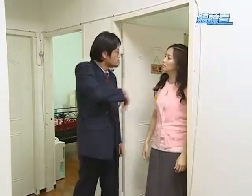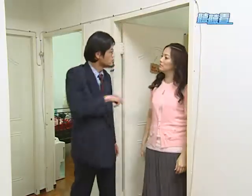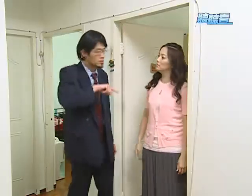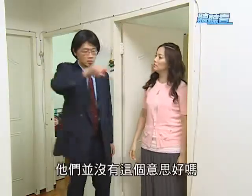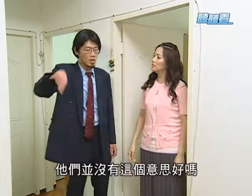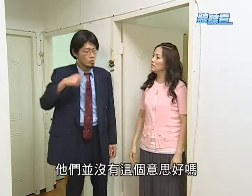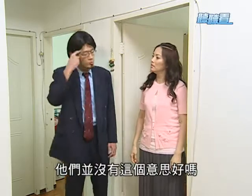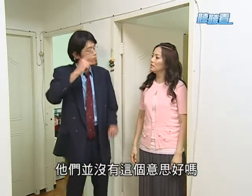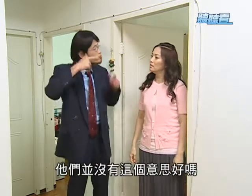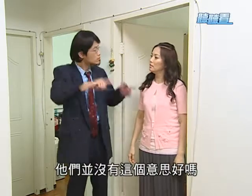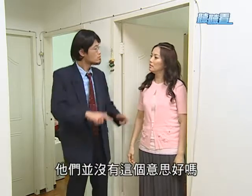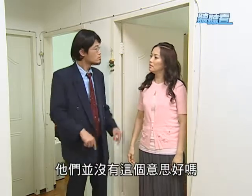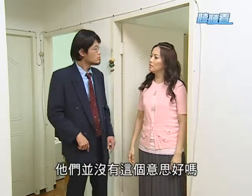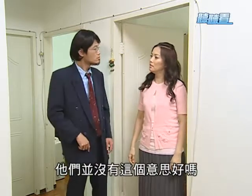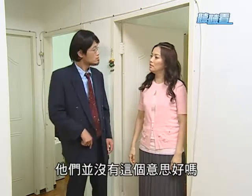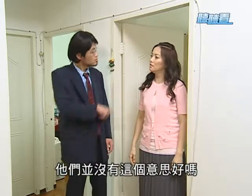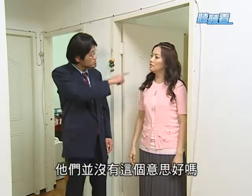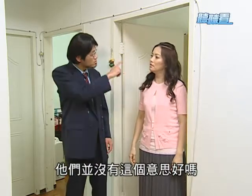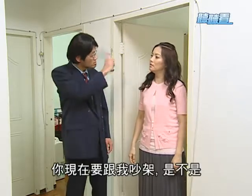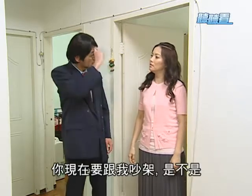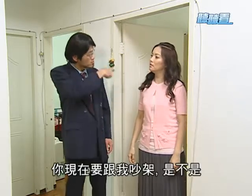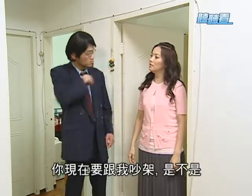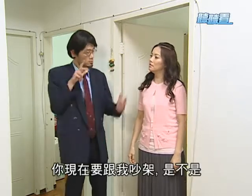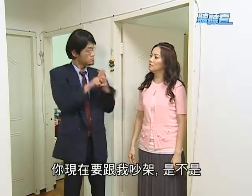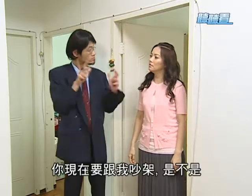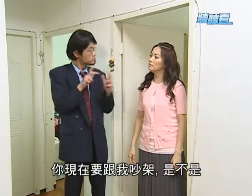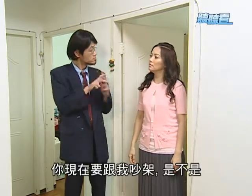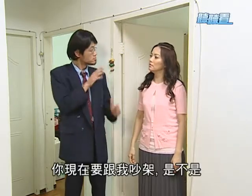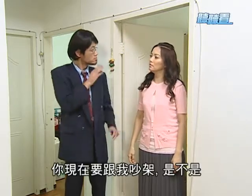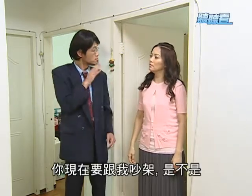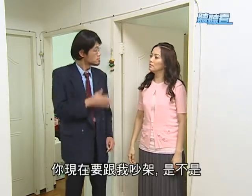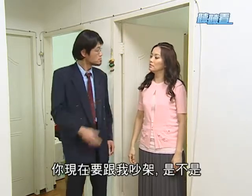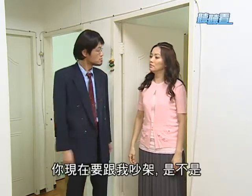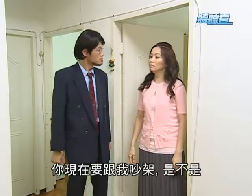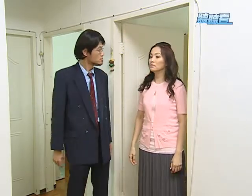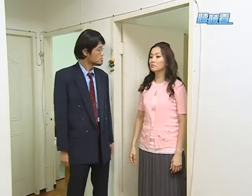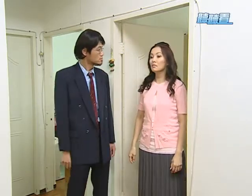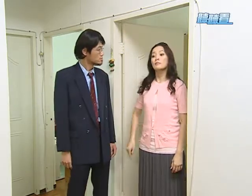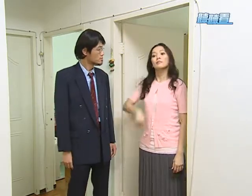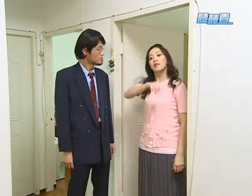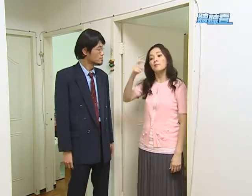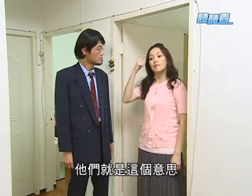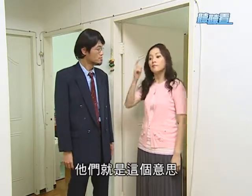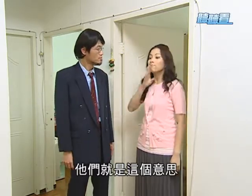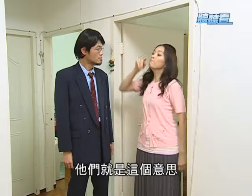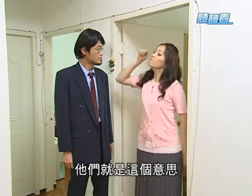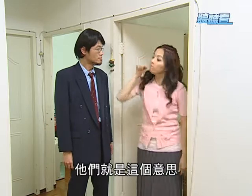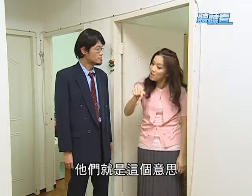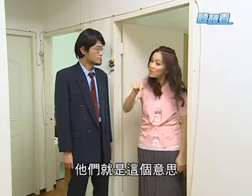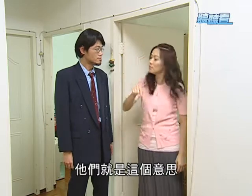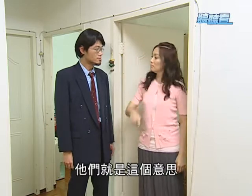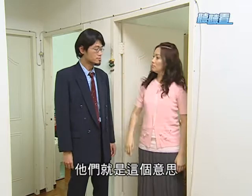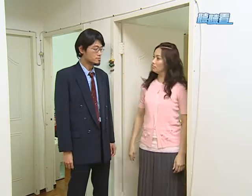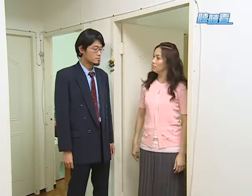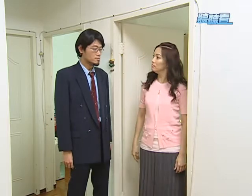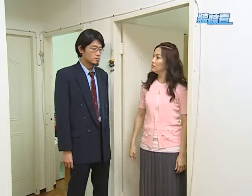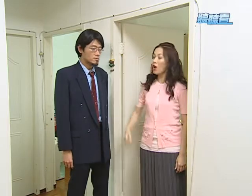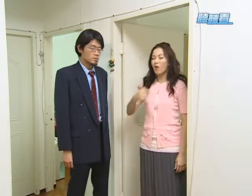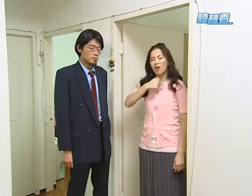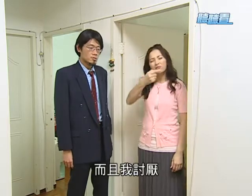他们并没有这个意思，好吗？你现在要跟我吵架，是不是？ 他们就是这个意思，而且